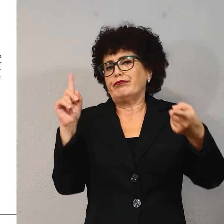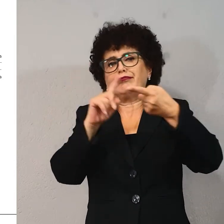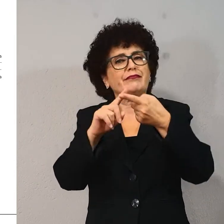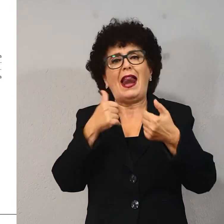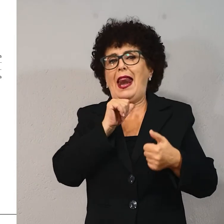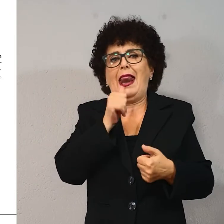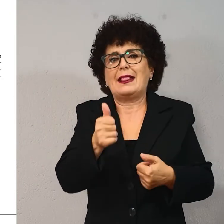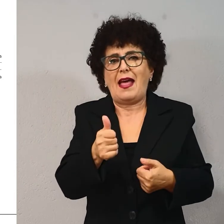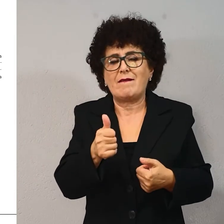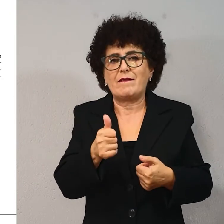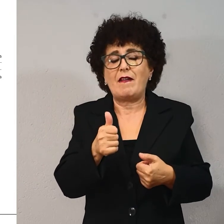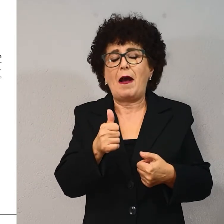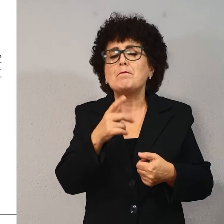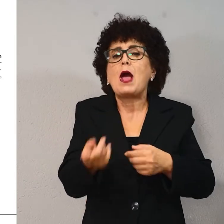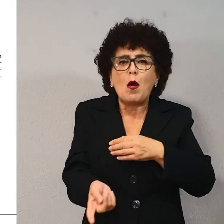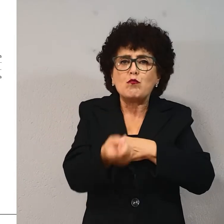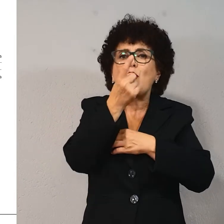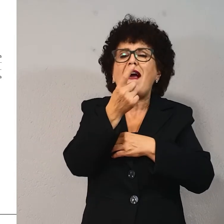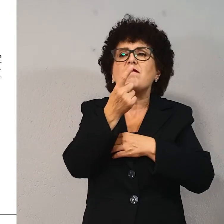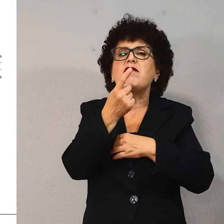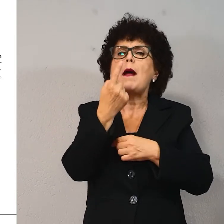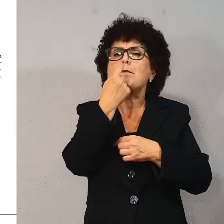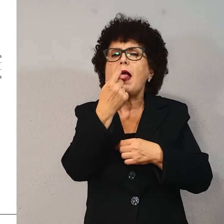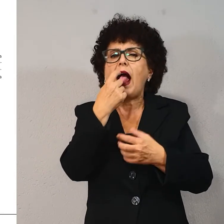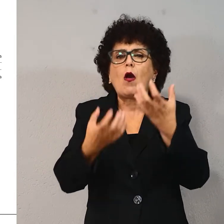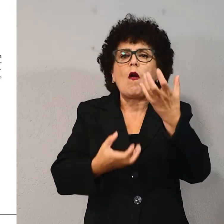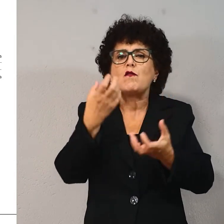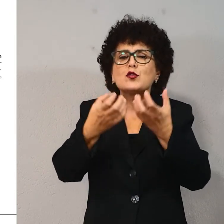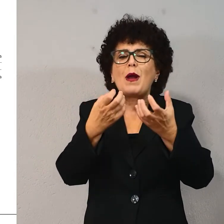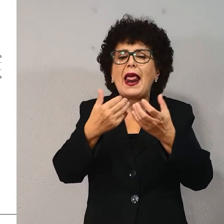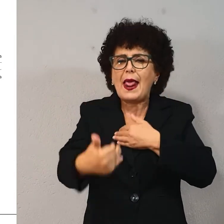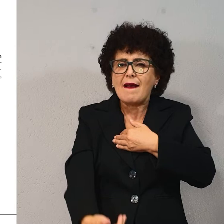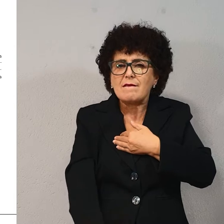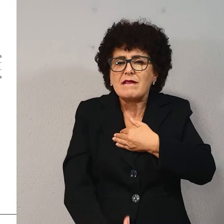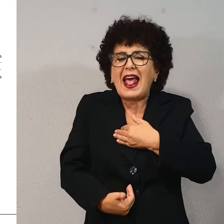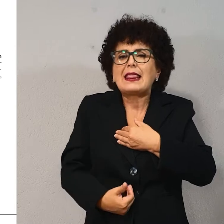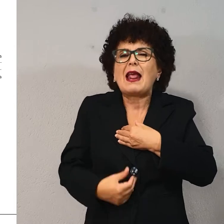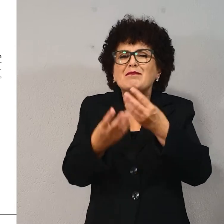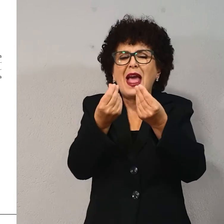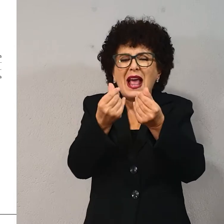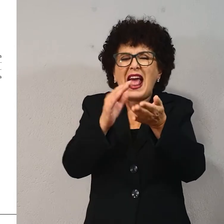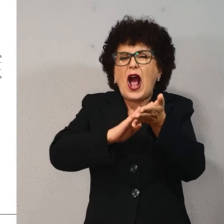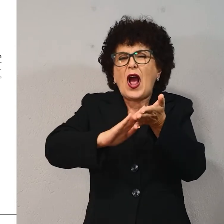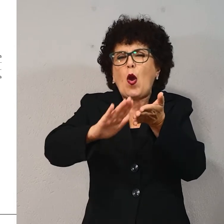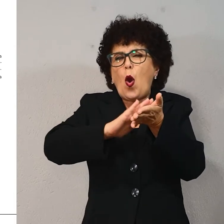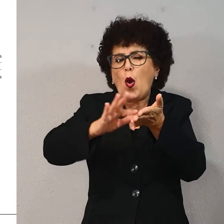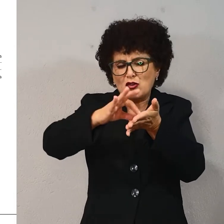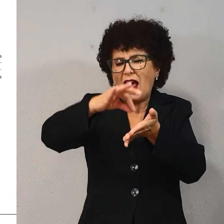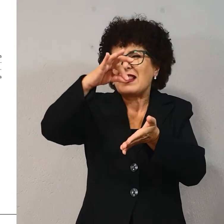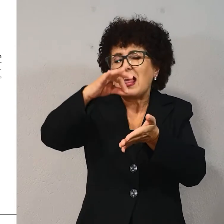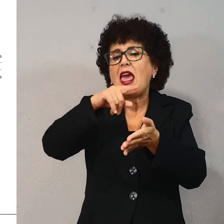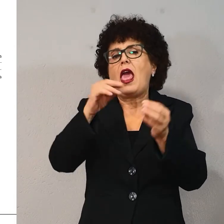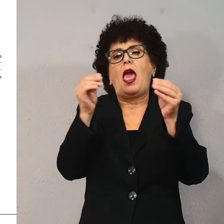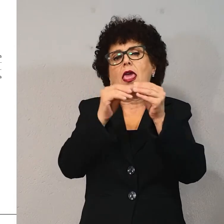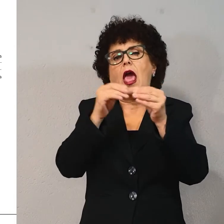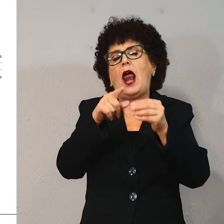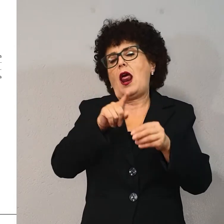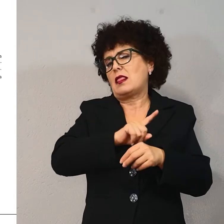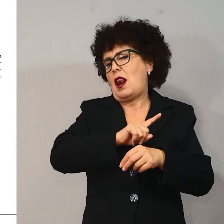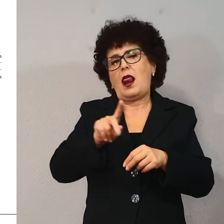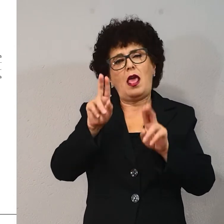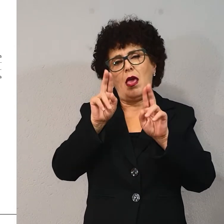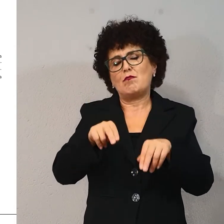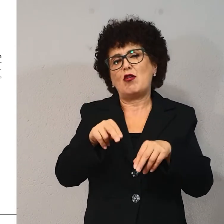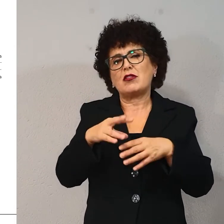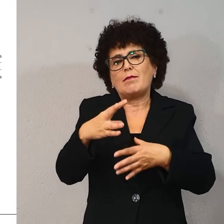клетка. Предизвикува благо воспаление на слузницата на матката, поради што јајната клетка не може